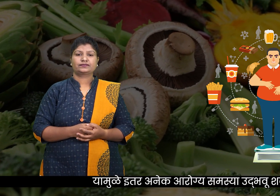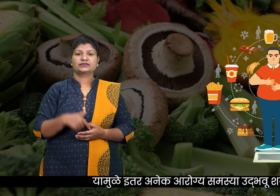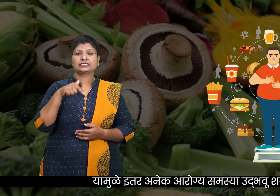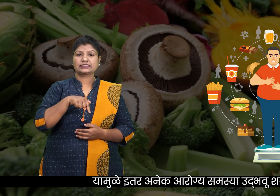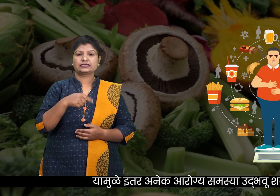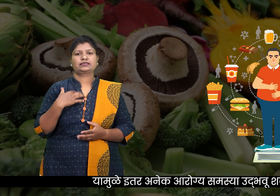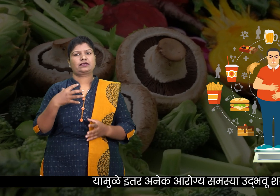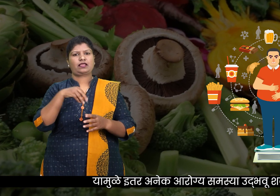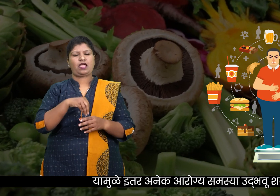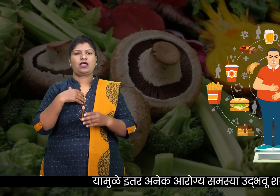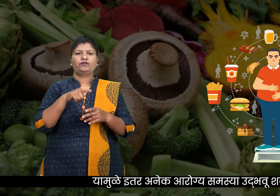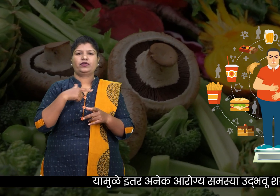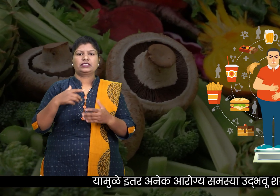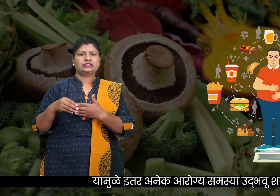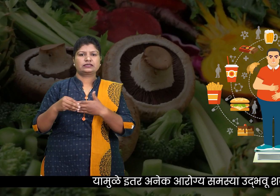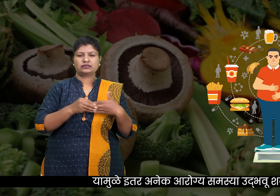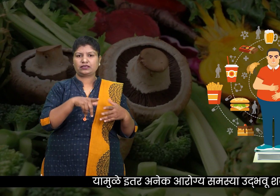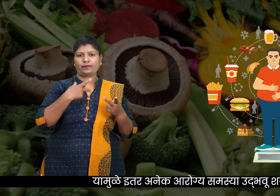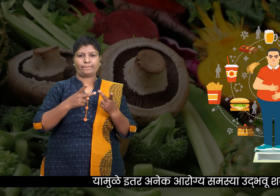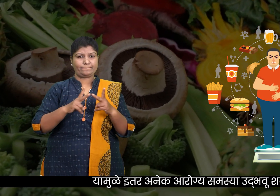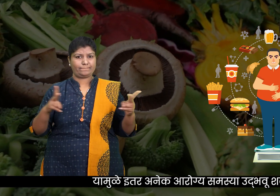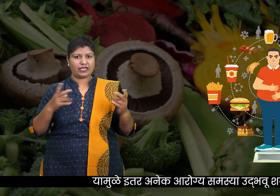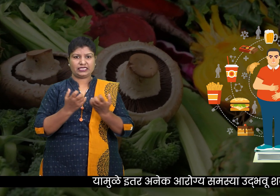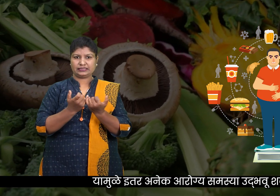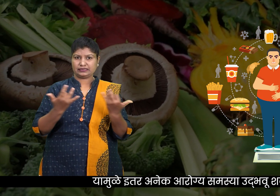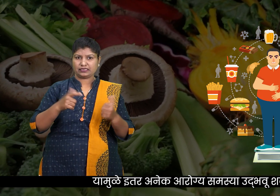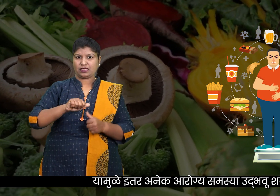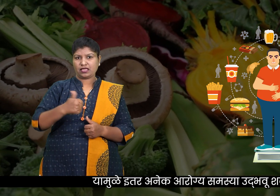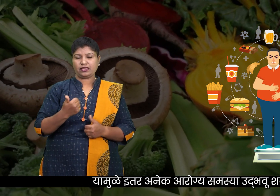यामुळे इतर अनेक आरोग्य समस्या उद्भवू शकतात.